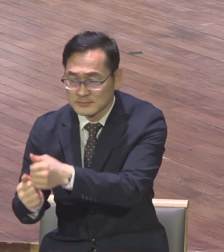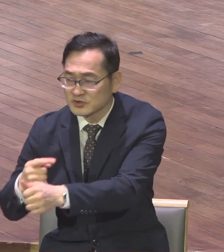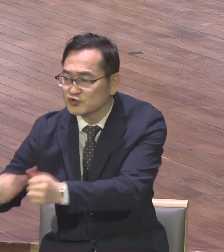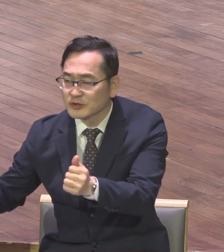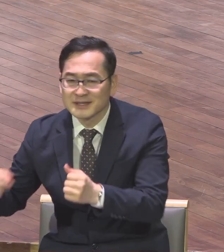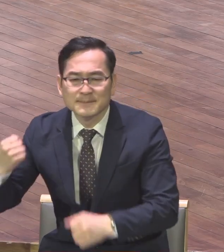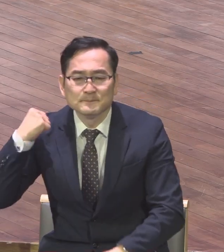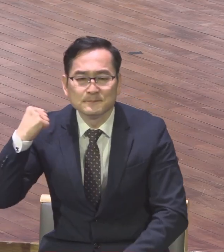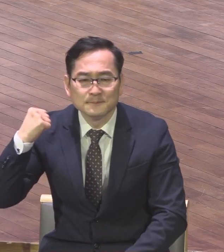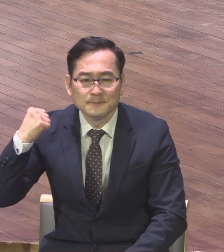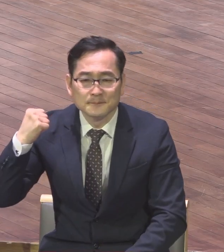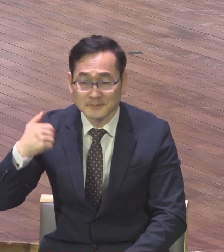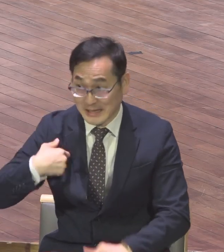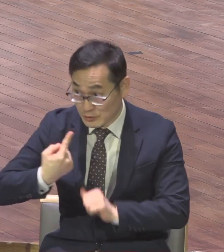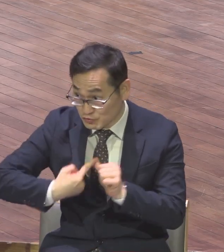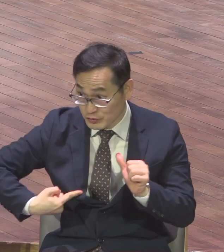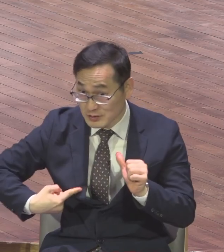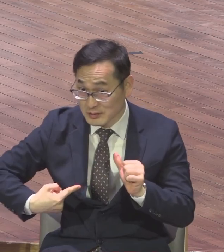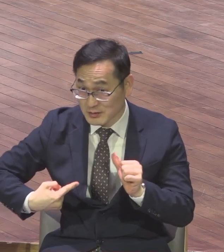위력.